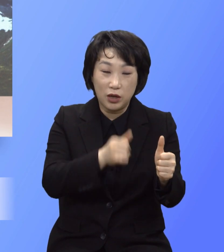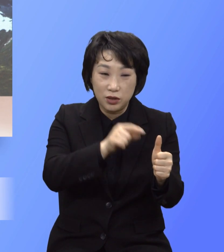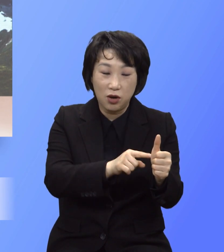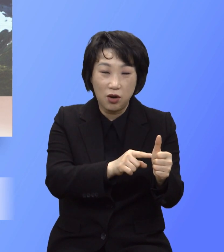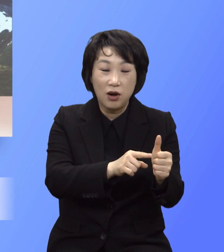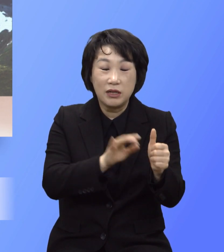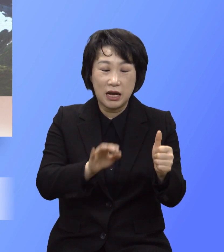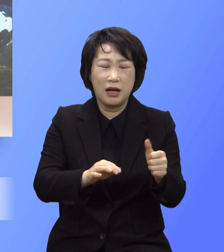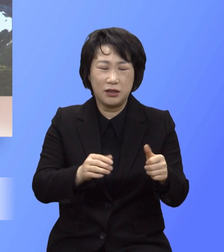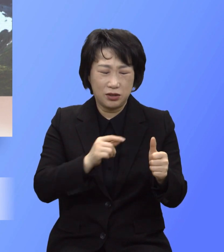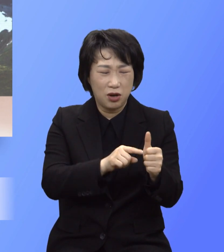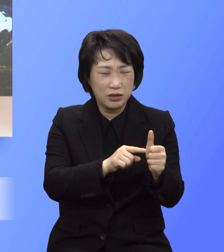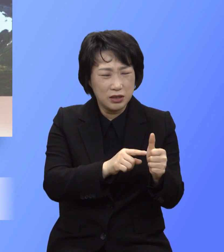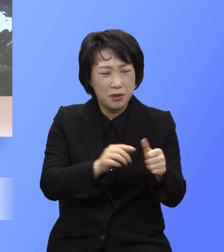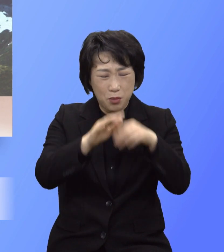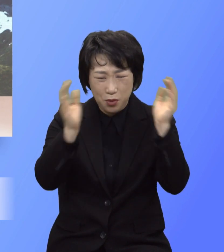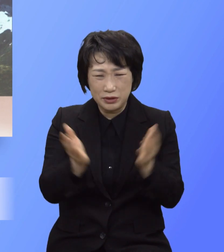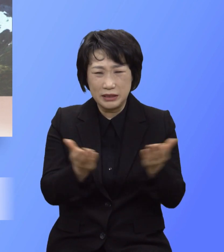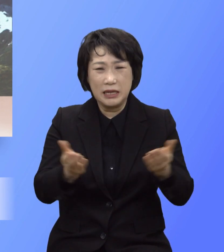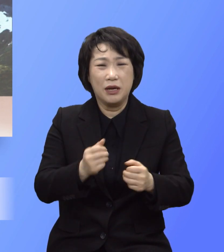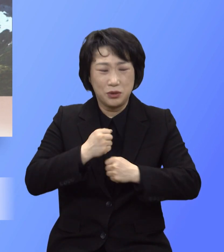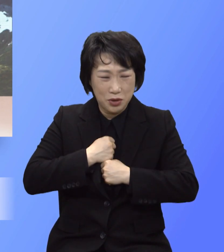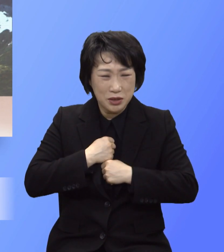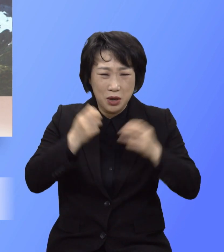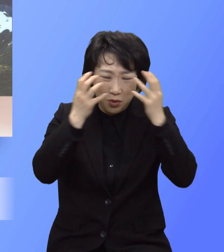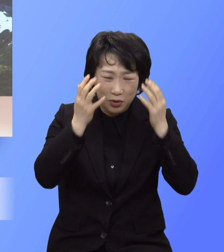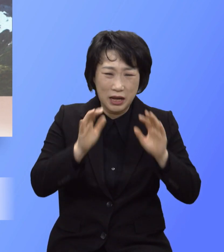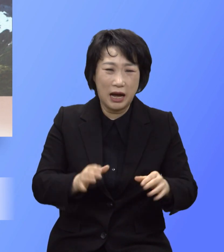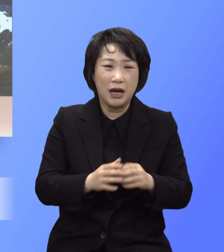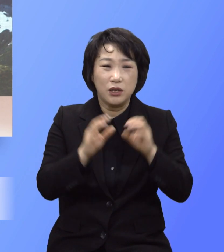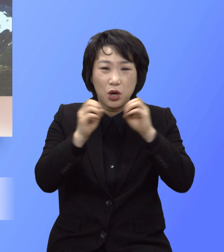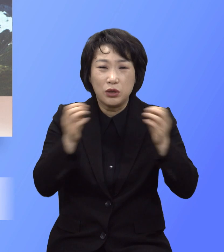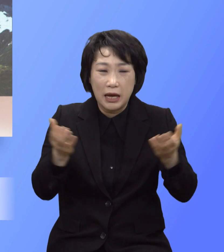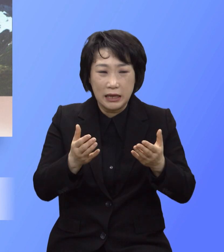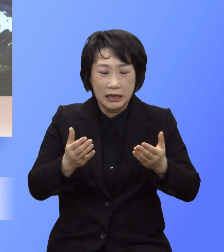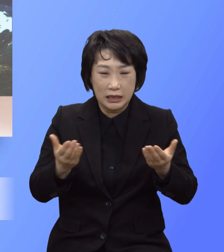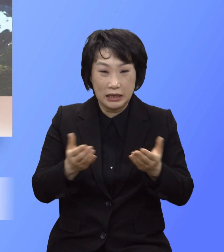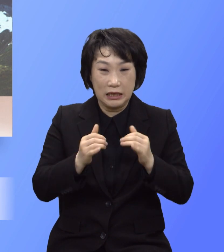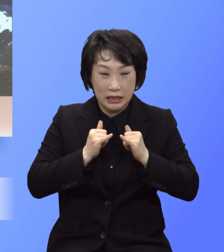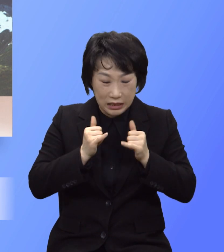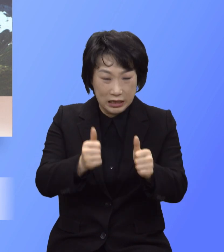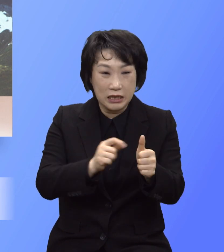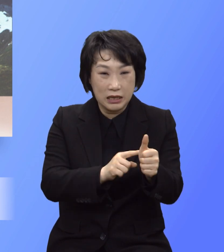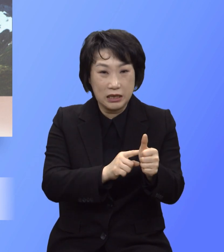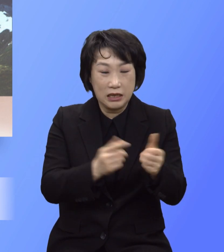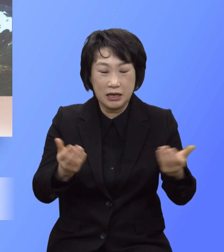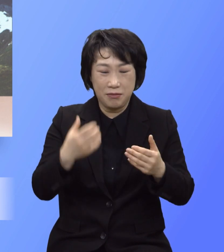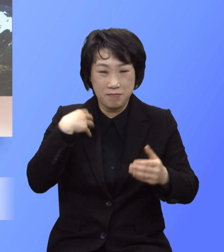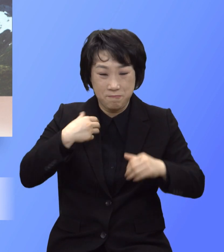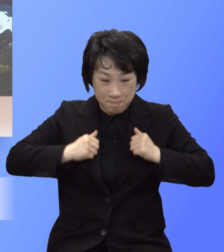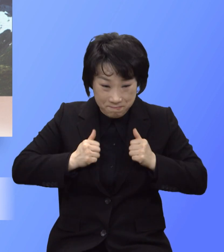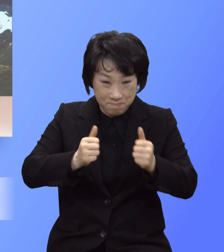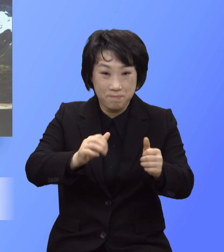고난 근신하여 고난을 받으며 전도의 일을 전도인의 일을 하며 내 직무를 다하라.